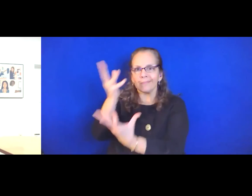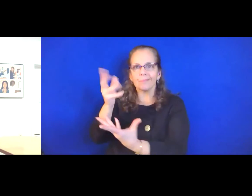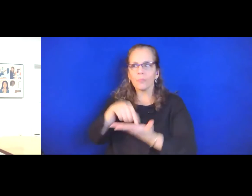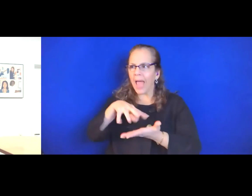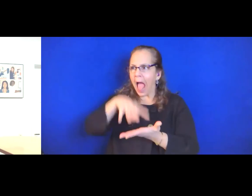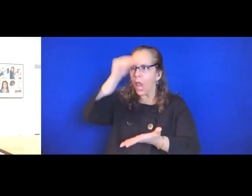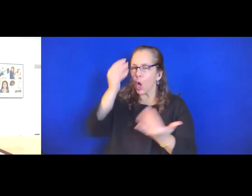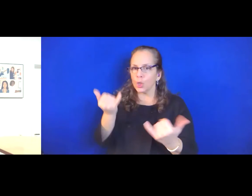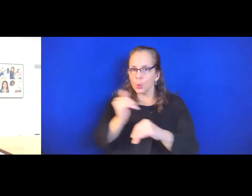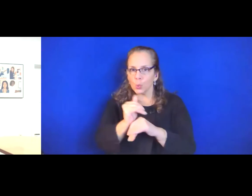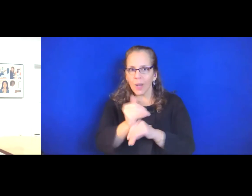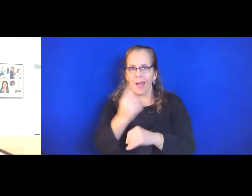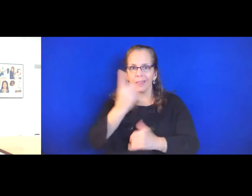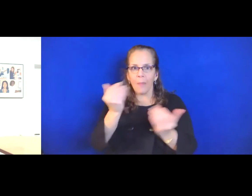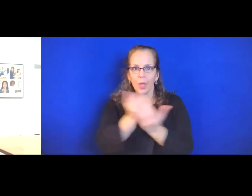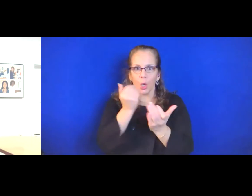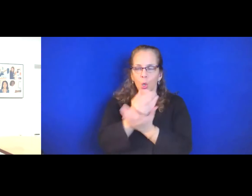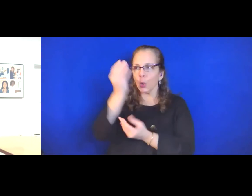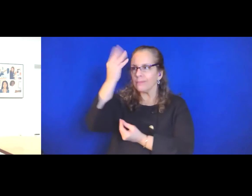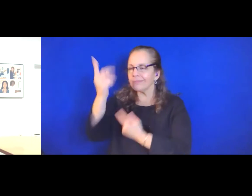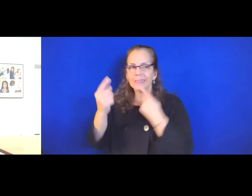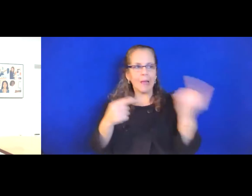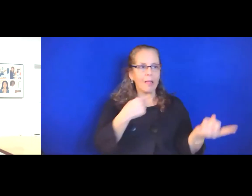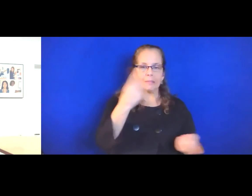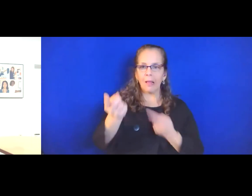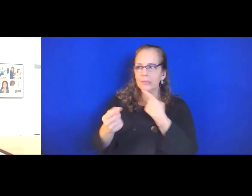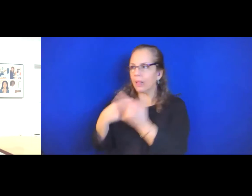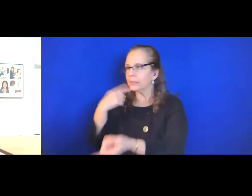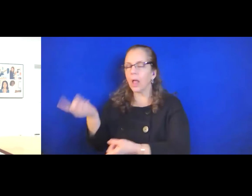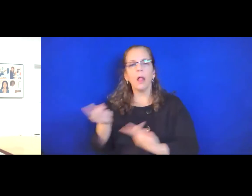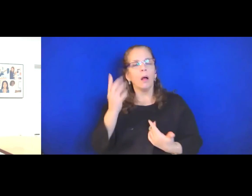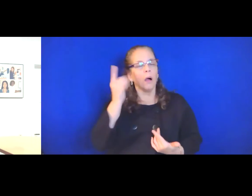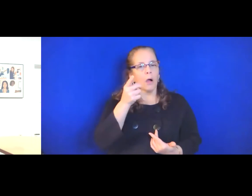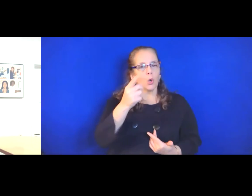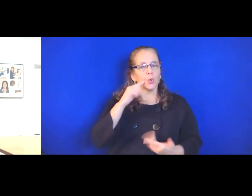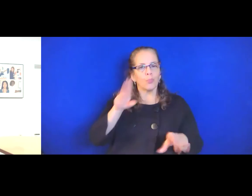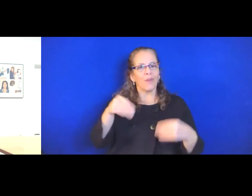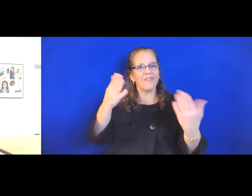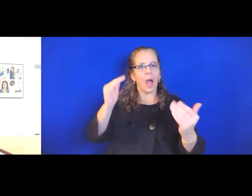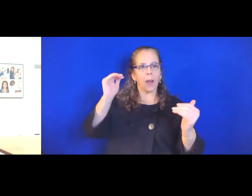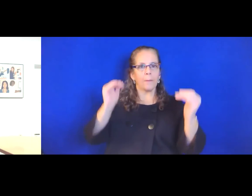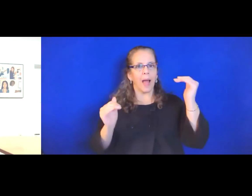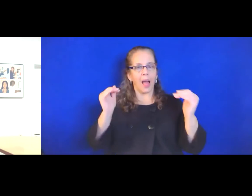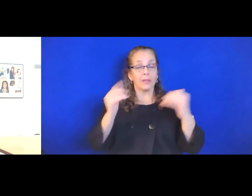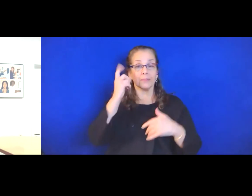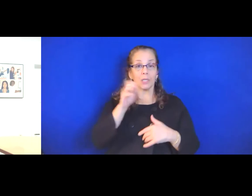包括这些在社交媒体上面去看见的这些